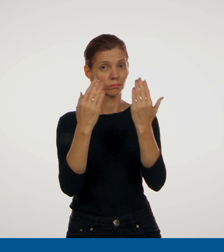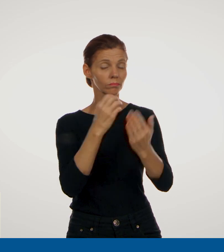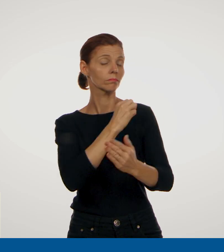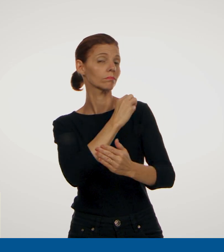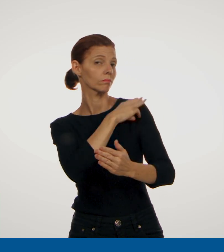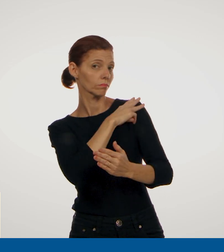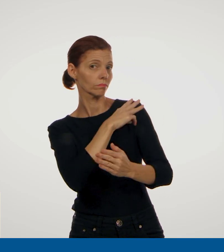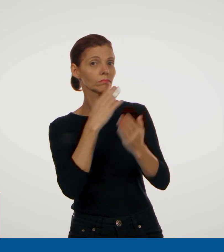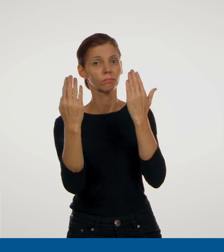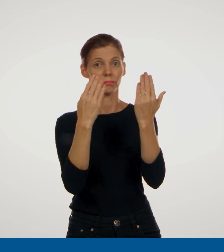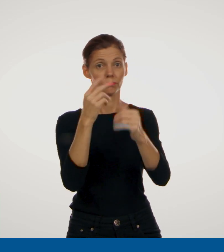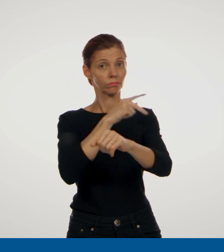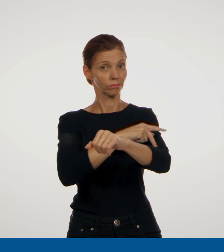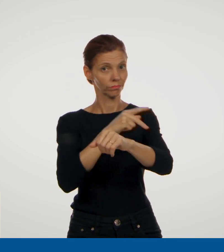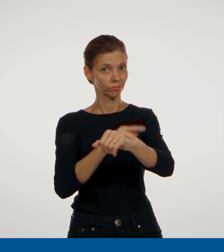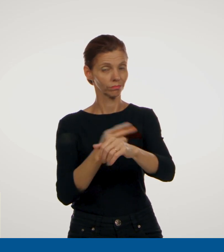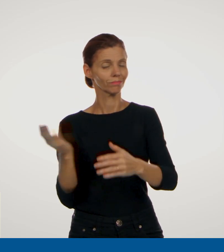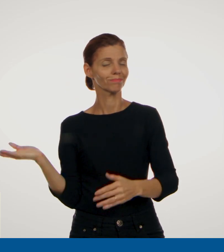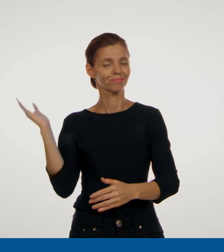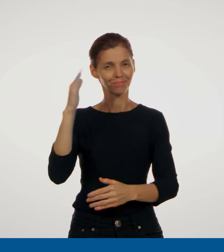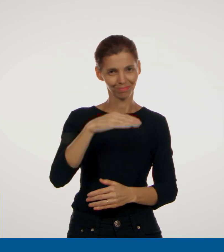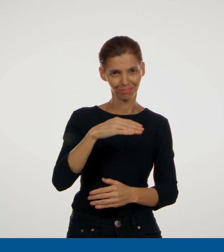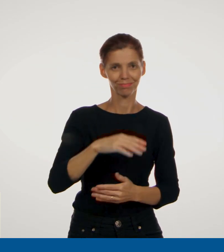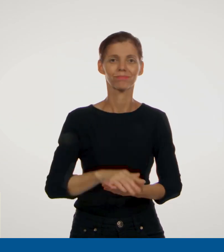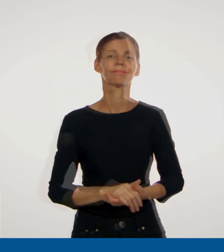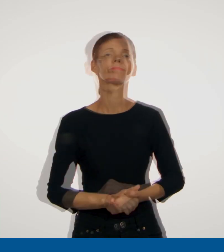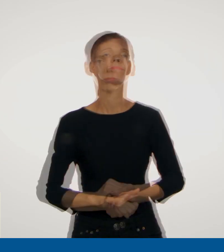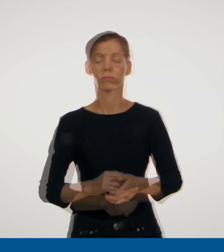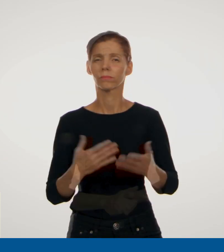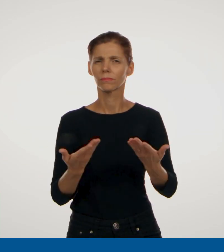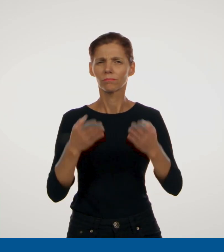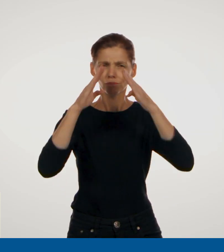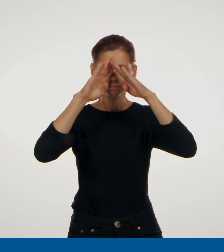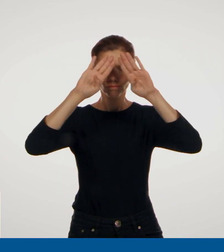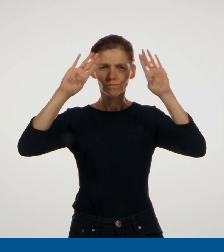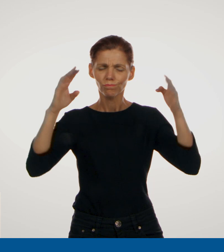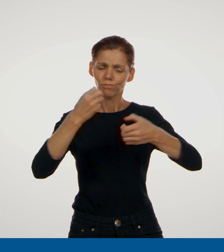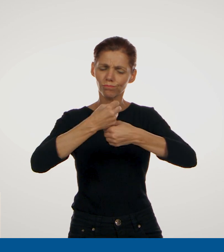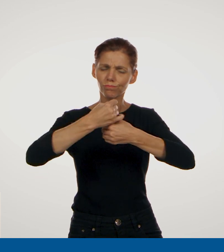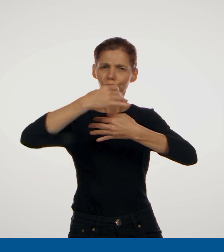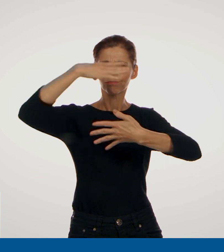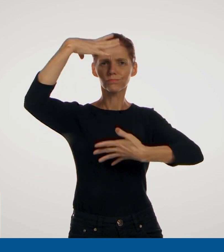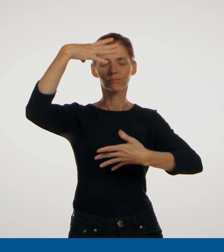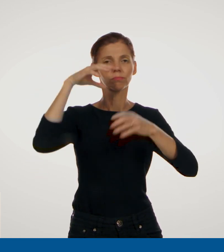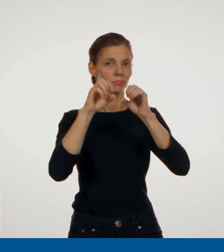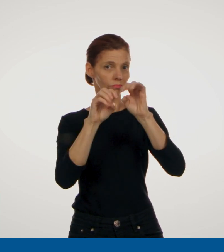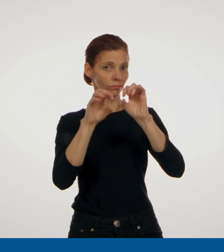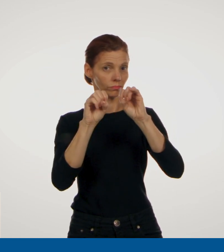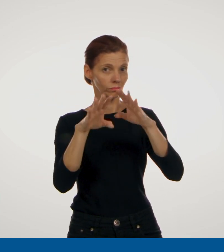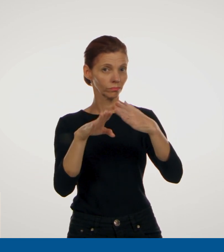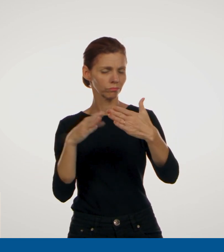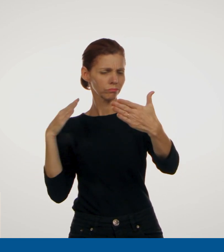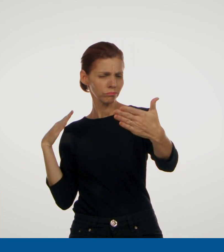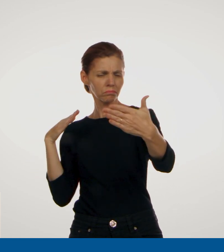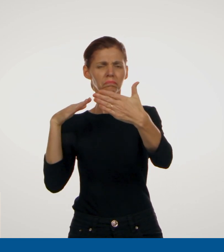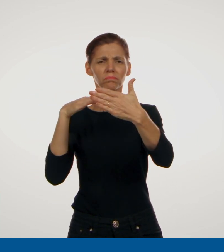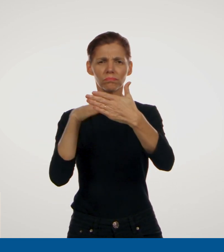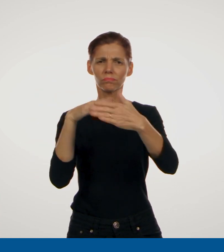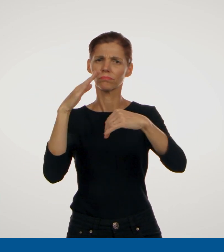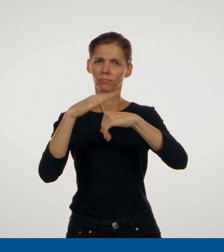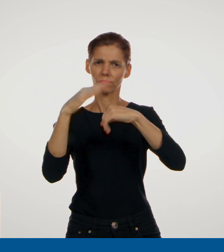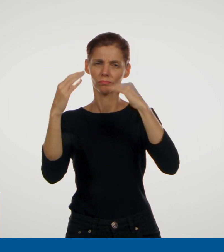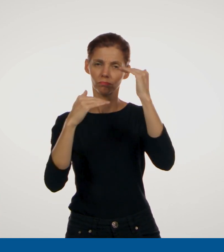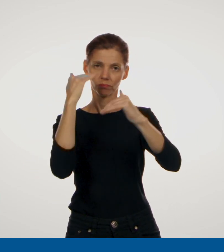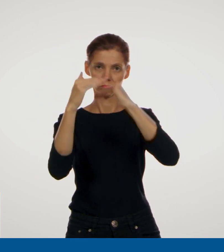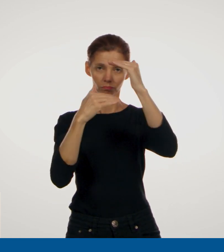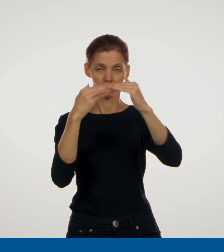psicologia escolar e a psicopedagogia. Vamos lá! A ampliação do conceito de educação, não restringindo mais